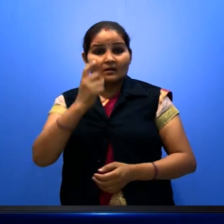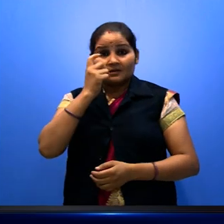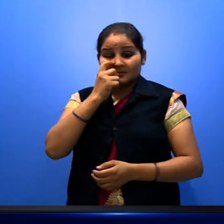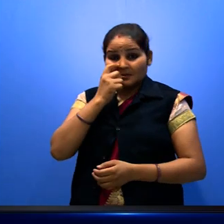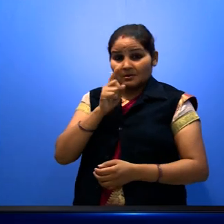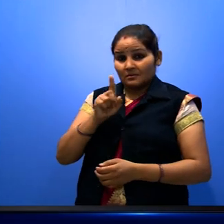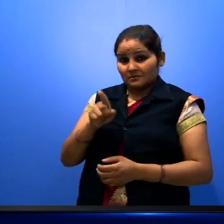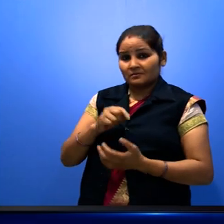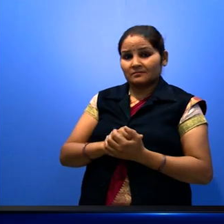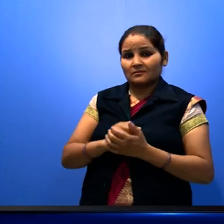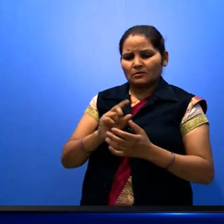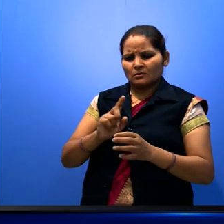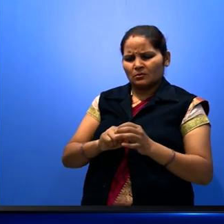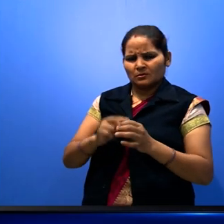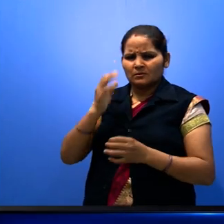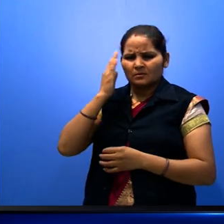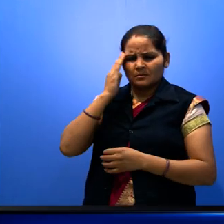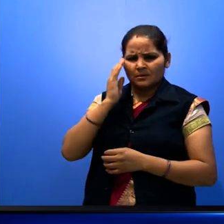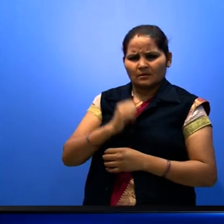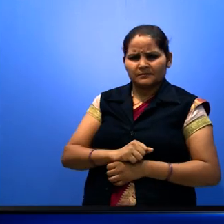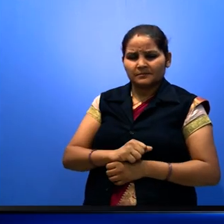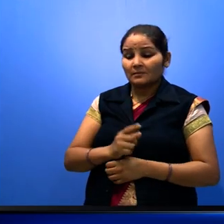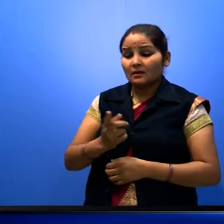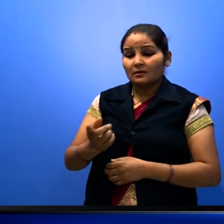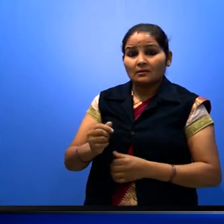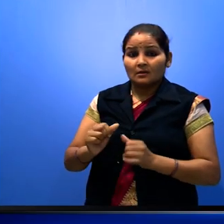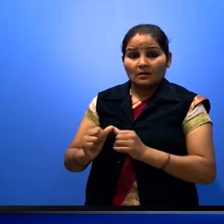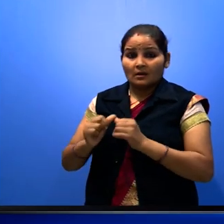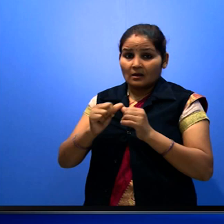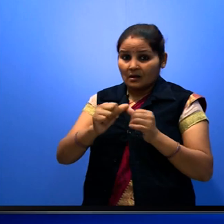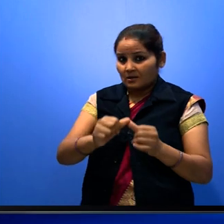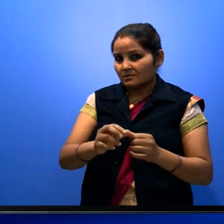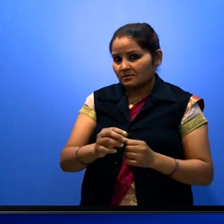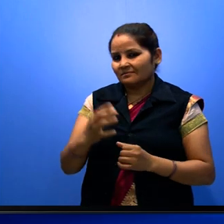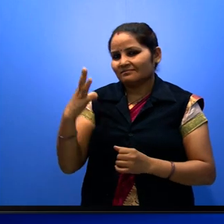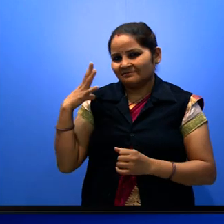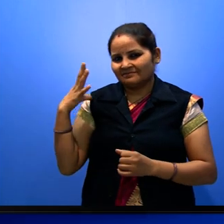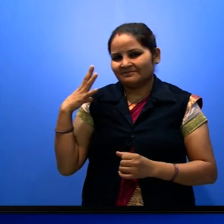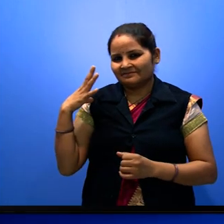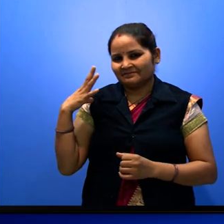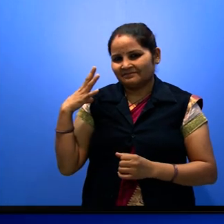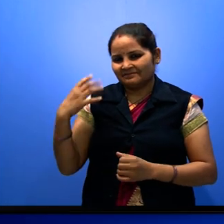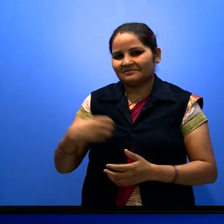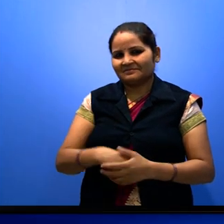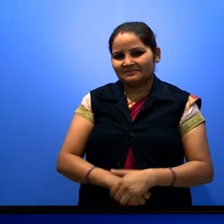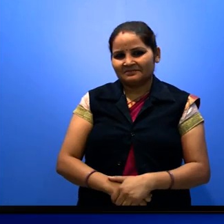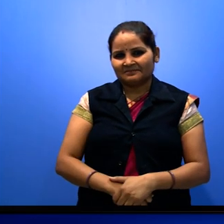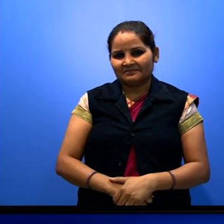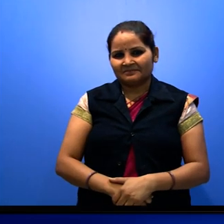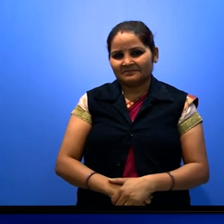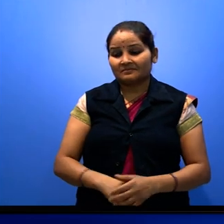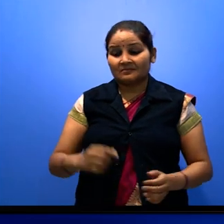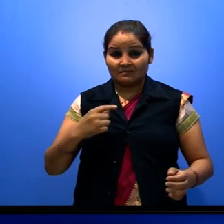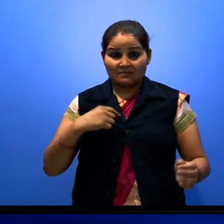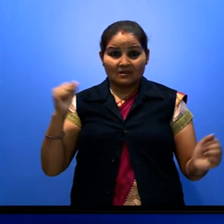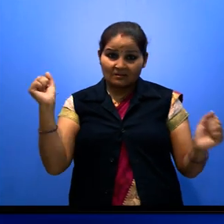विद्यामती ने प्रश्न सुनकर कहा कि इसके जवाब के लिए आपको थोड़ा समय